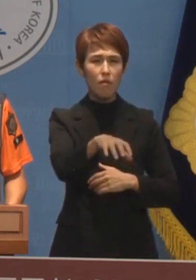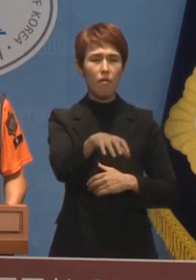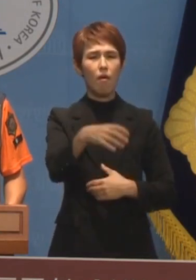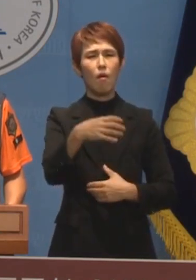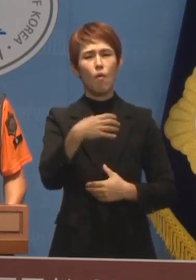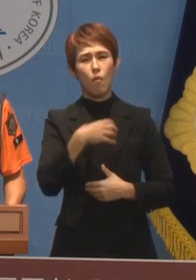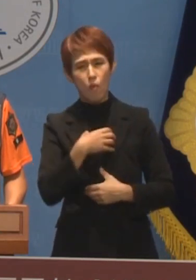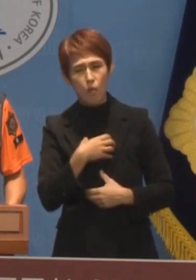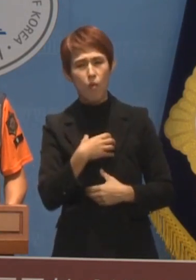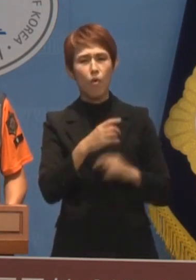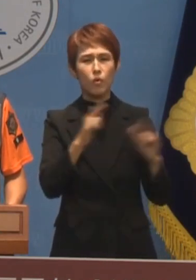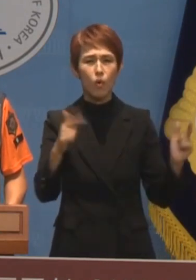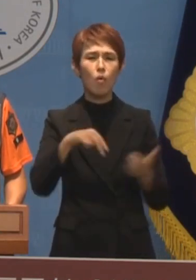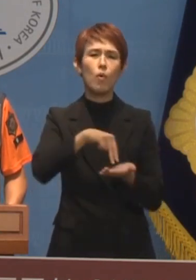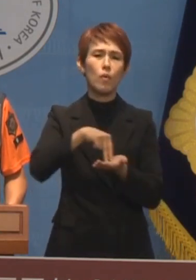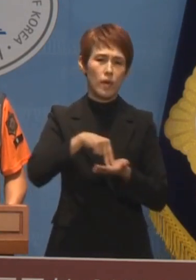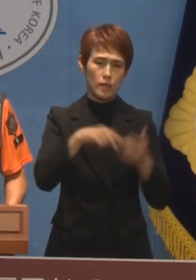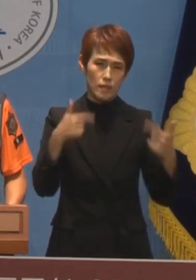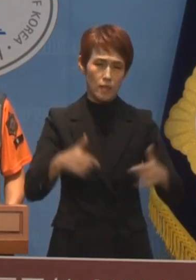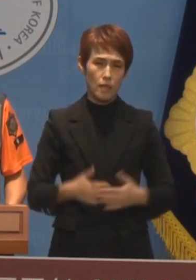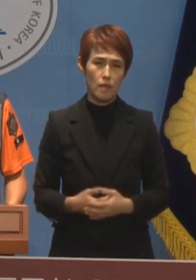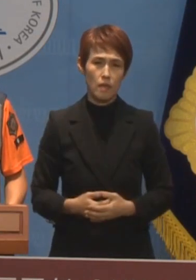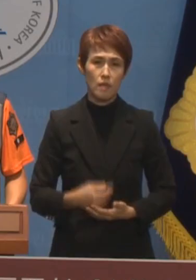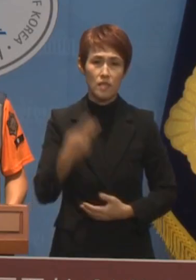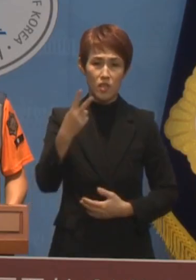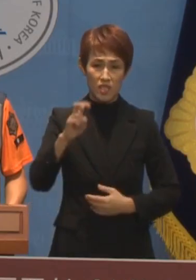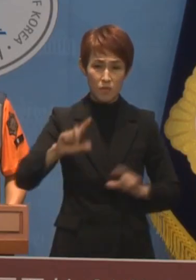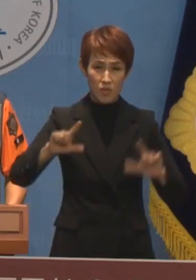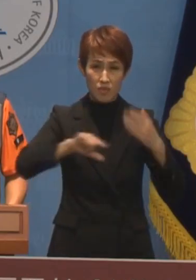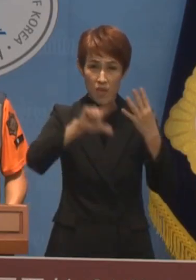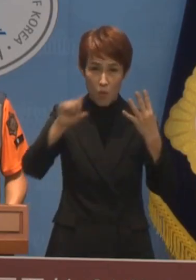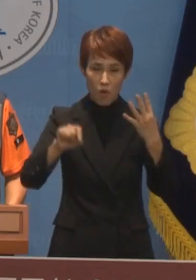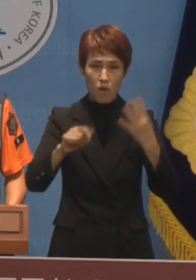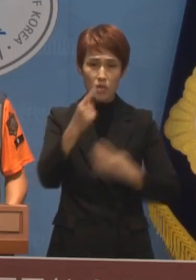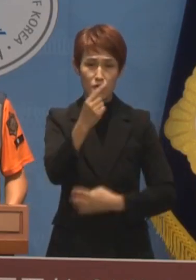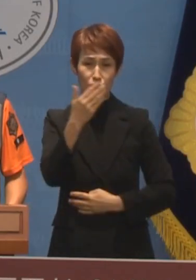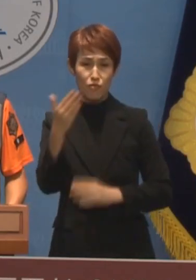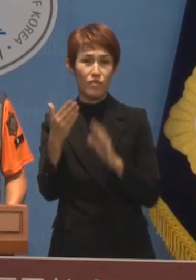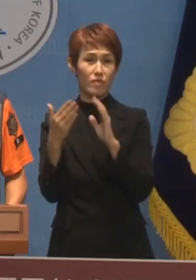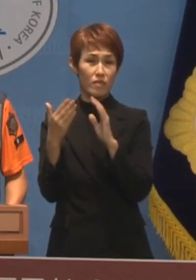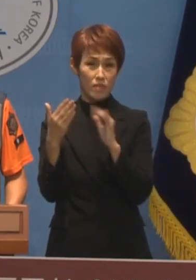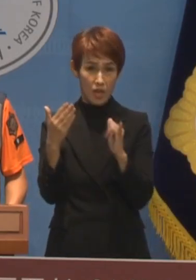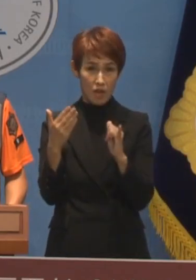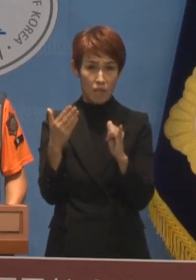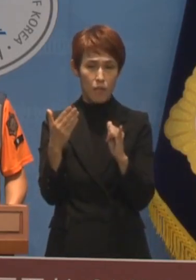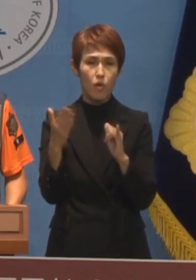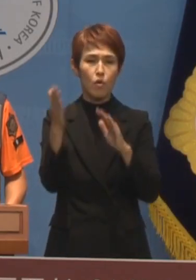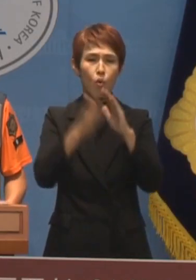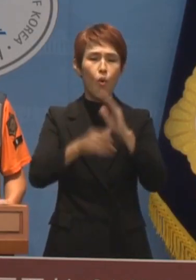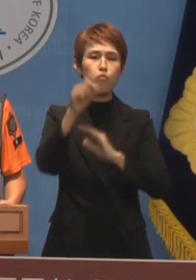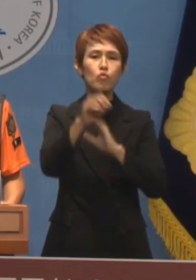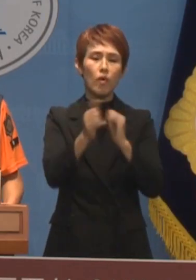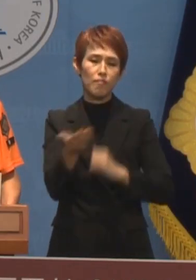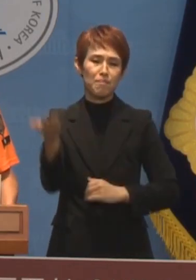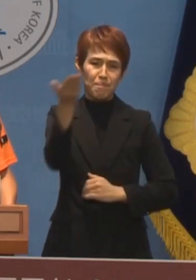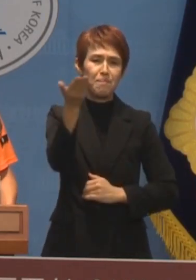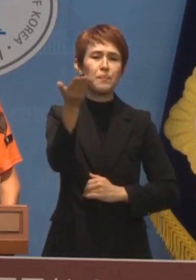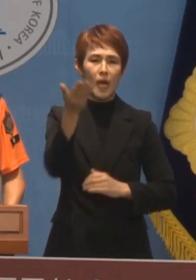외로웠다. 2020년 4월 소방 공무원의 신분이 국가직 공무원으로 전환되었다.